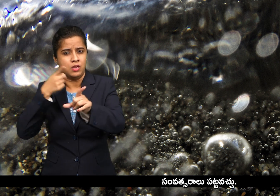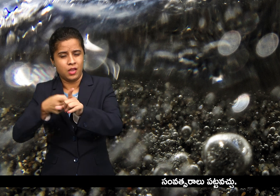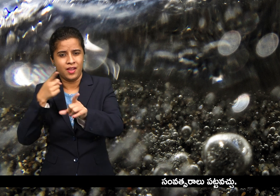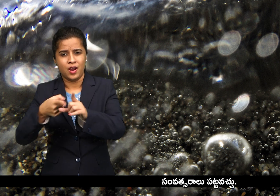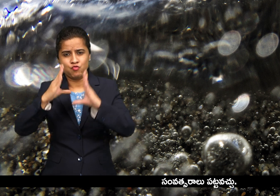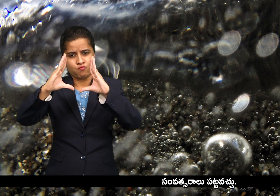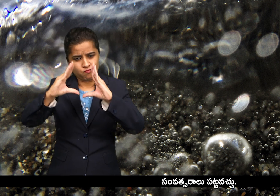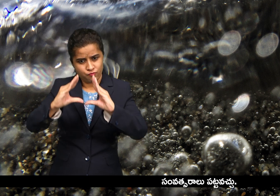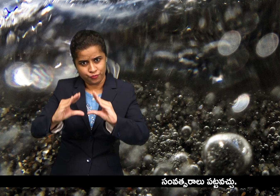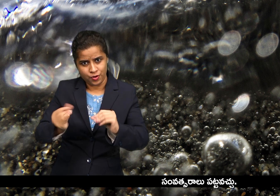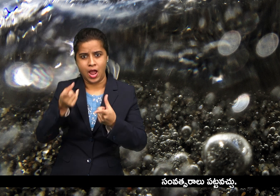పట్టవచ్చు.